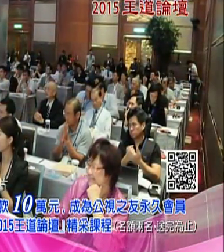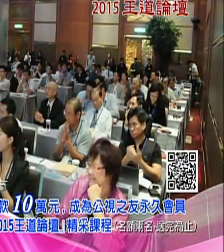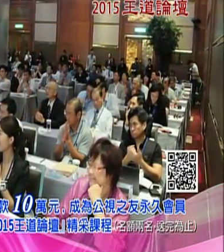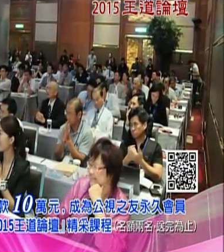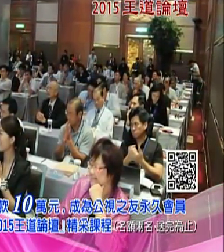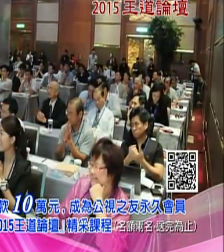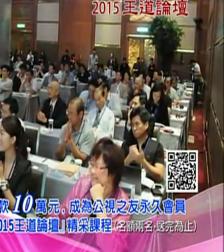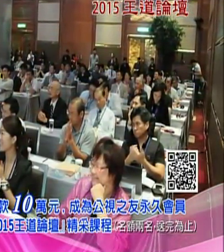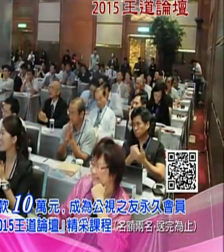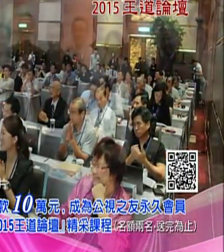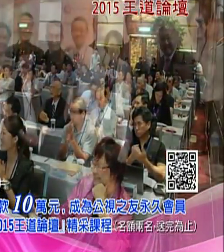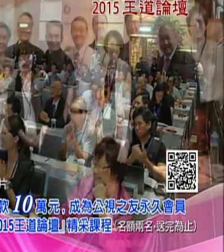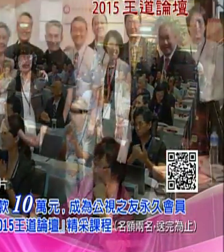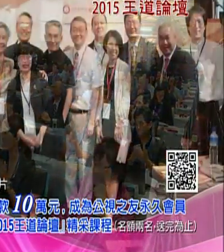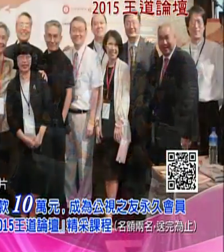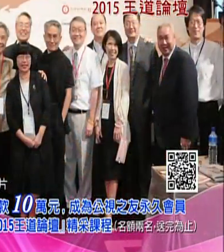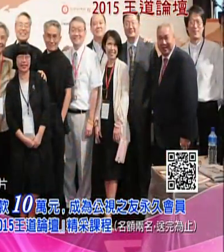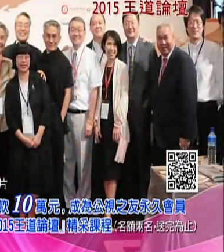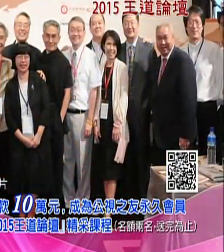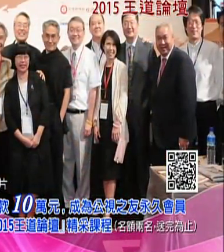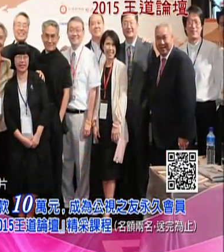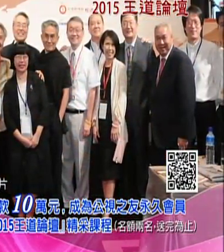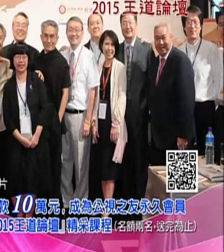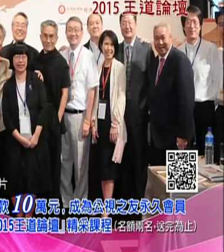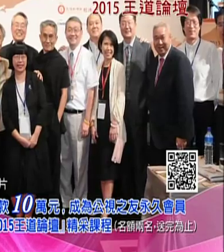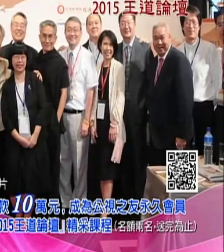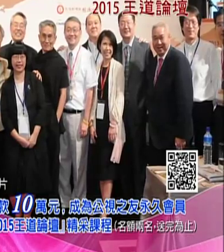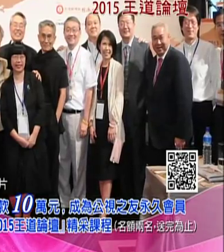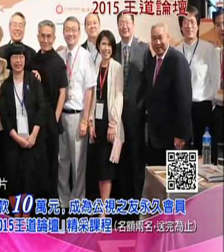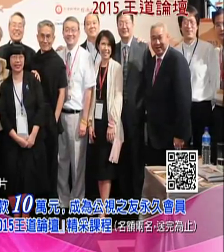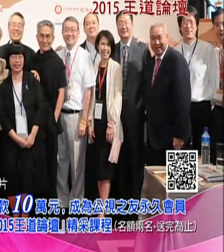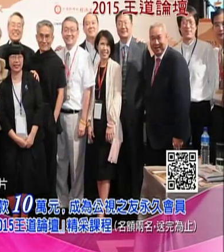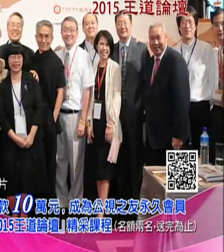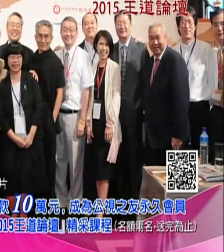王道论坛精彩讲座，只有2个名额哦。详情可